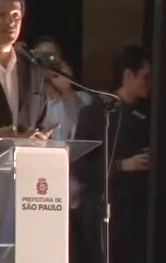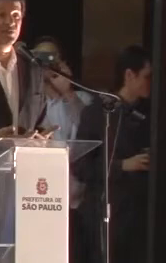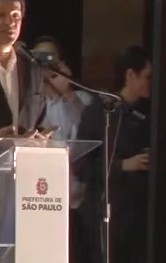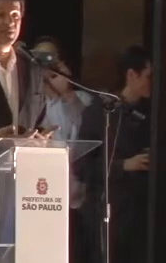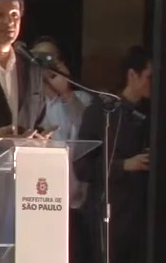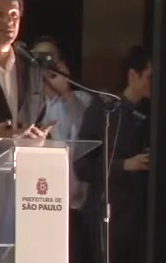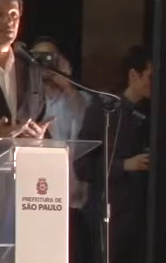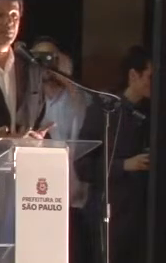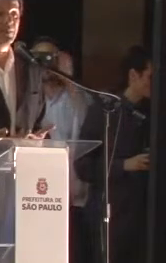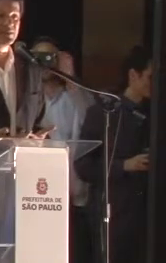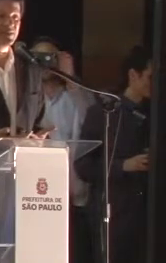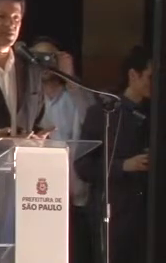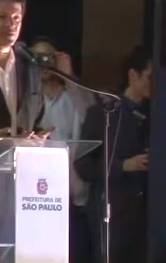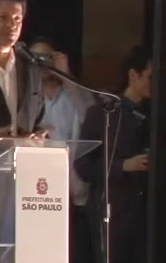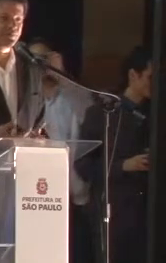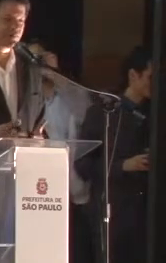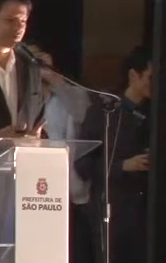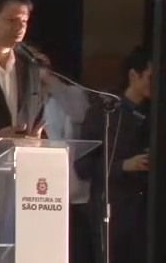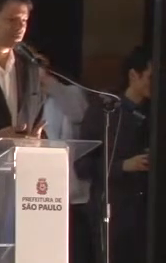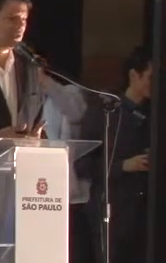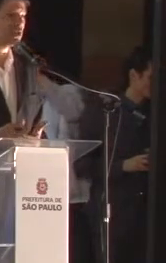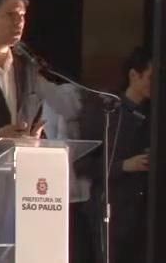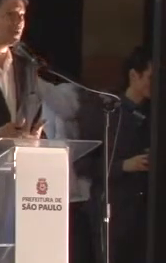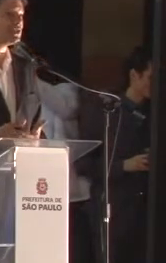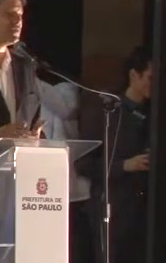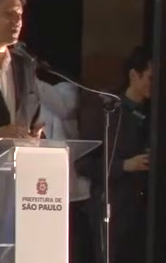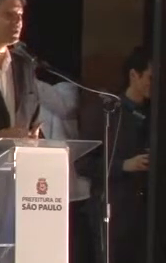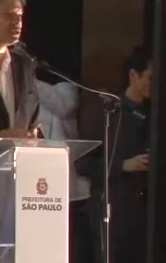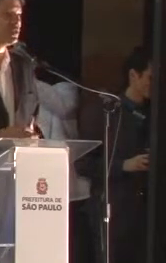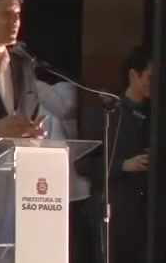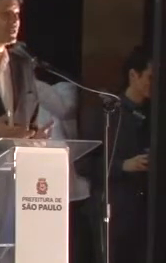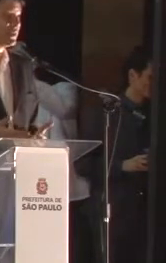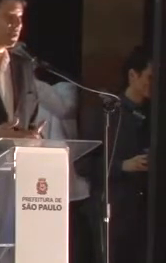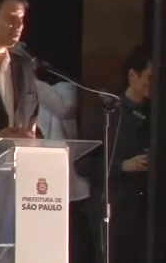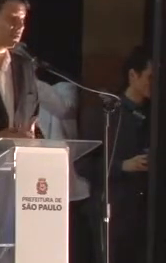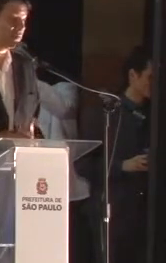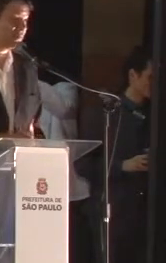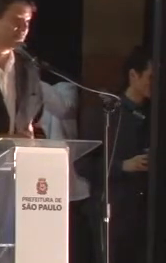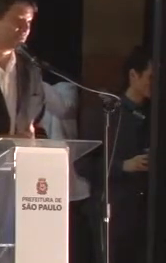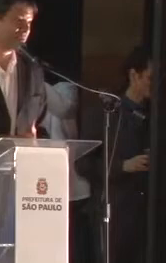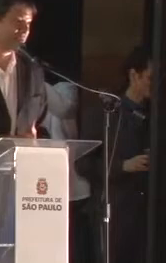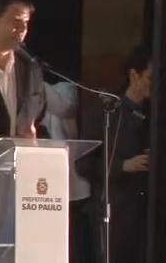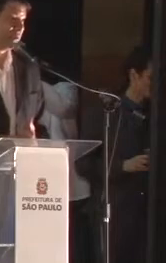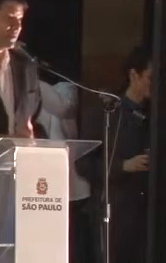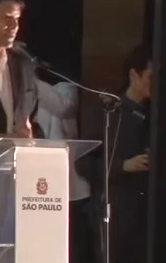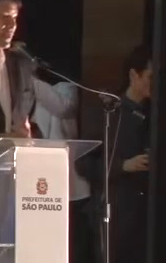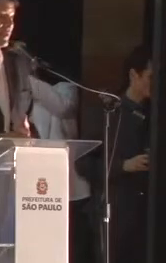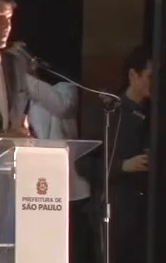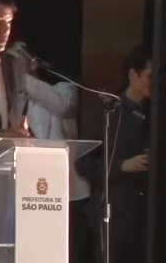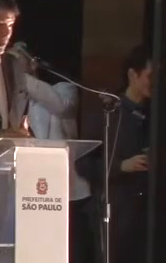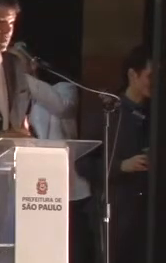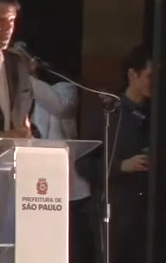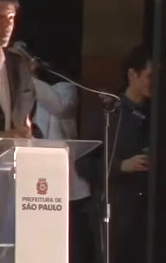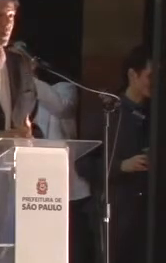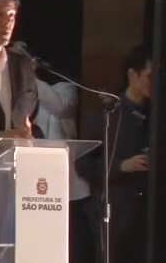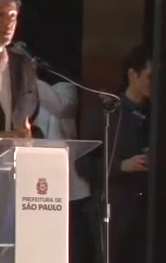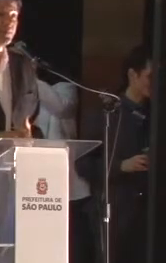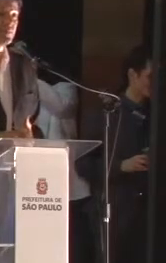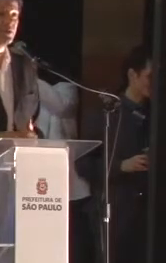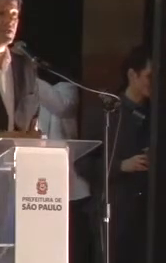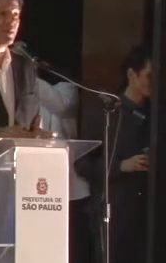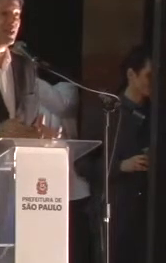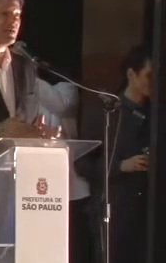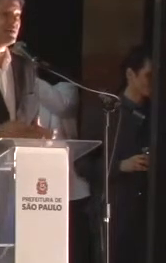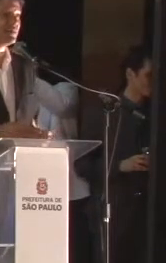essa atividade seria impensável. E eu começo falando de um arquiteto da Prefeitura de São